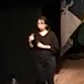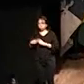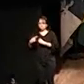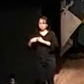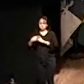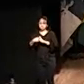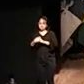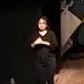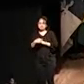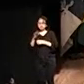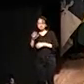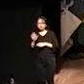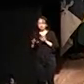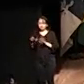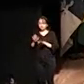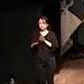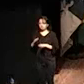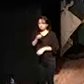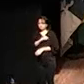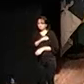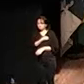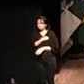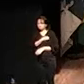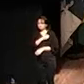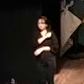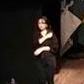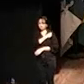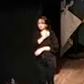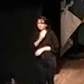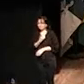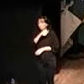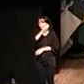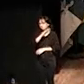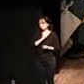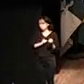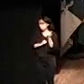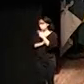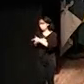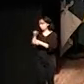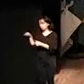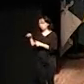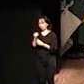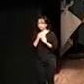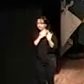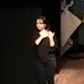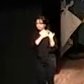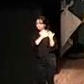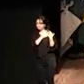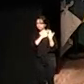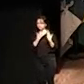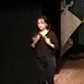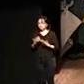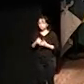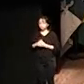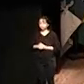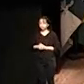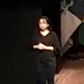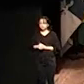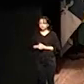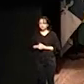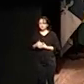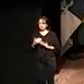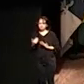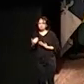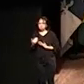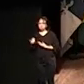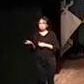começa a pensar um pouco sobre essas atribuições né pode passar para mim né então entrando nessas nessas nesse primeiro